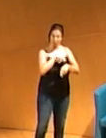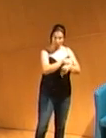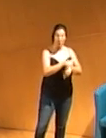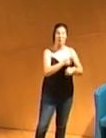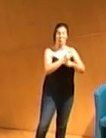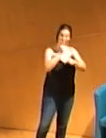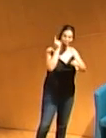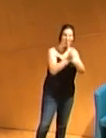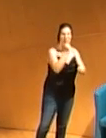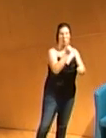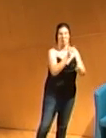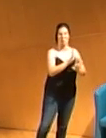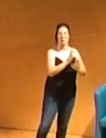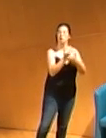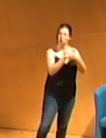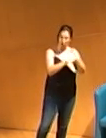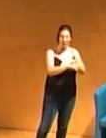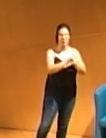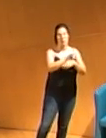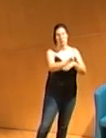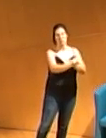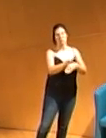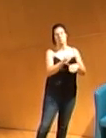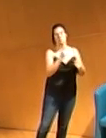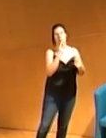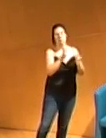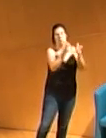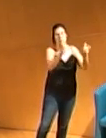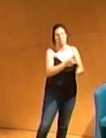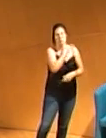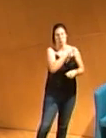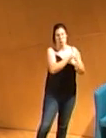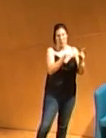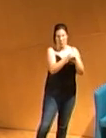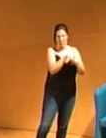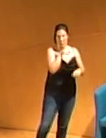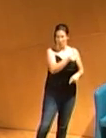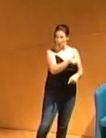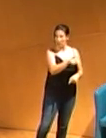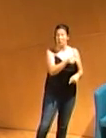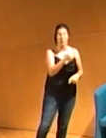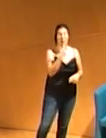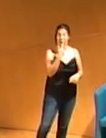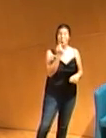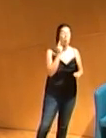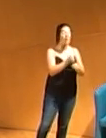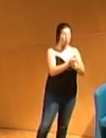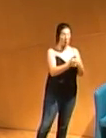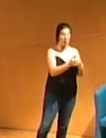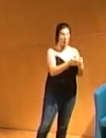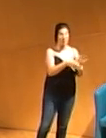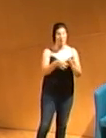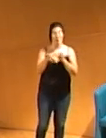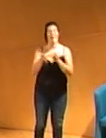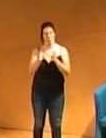établissements médico-sociaux. C'est-à-dire que si c'est obligatoire, il faudra qu'il y ait des formations, il faudra qu'il y ait des moyens, il faudra qu'il y ait des